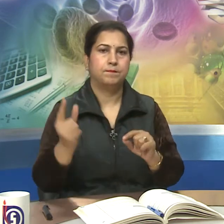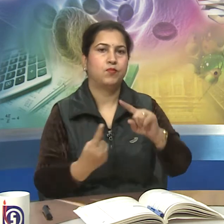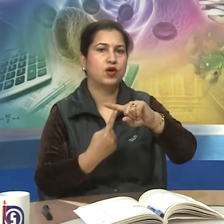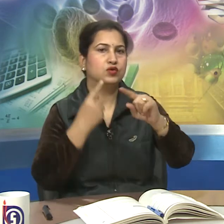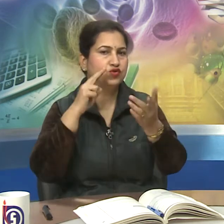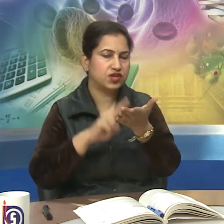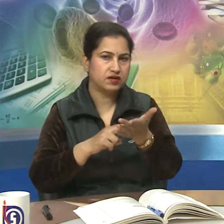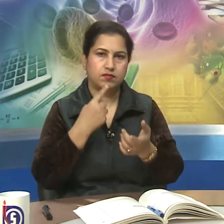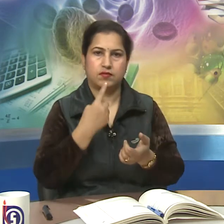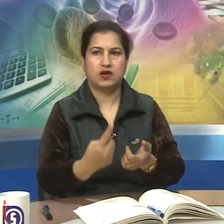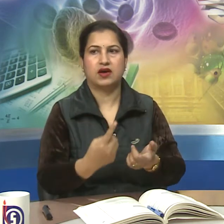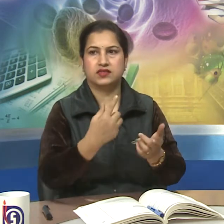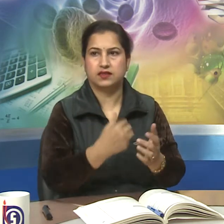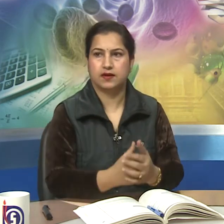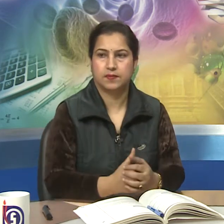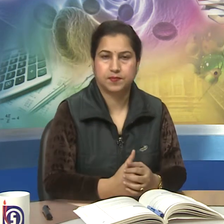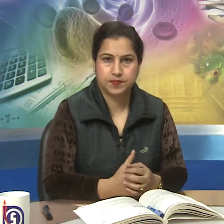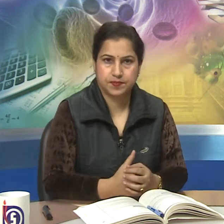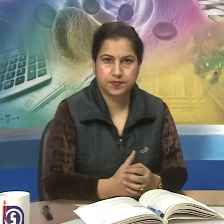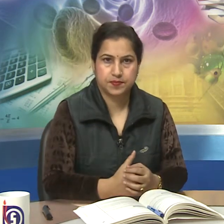कि पोलूशन कहा जाता है